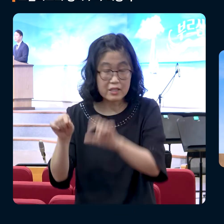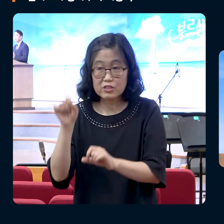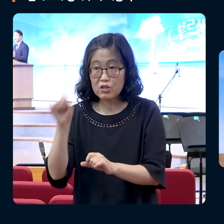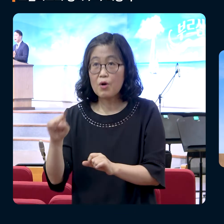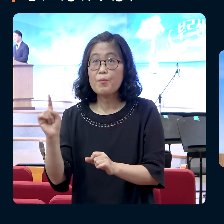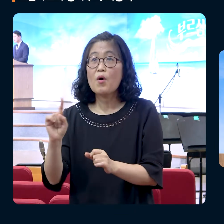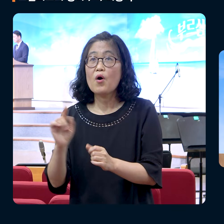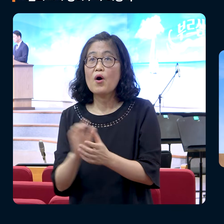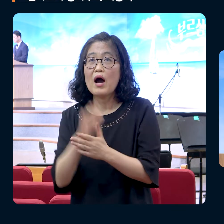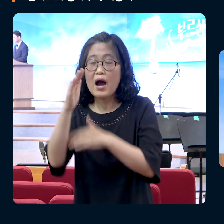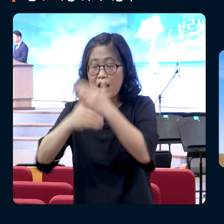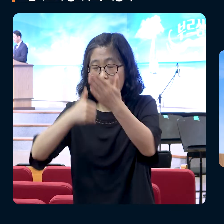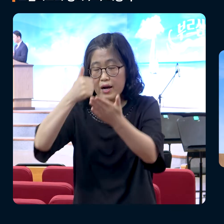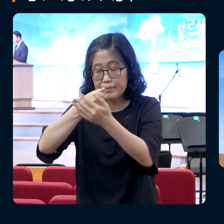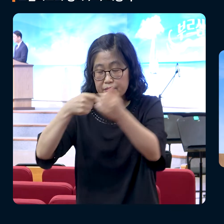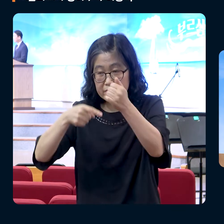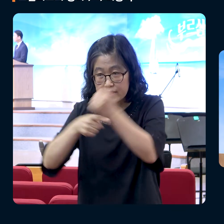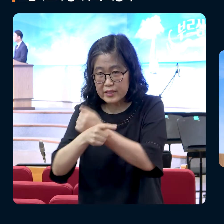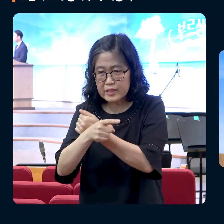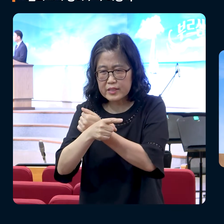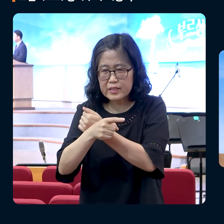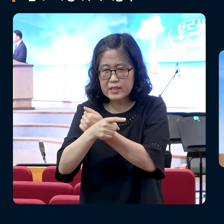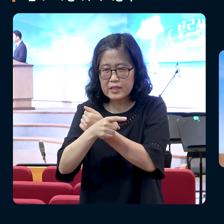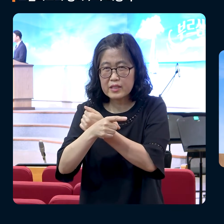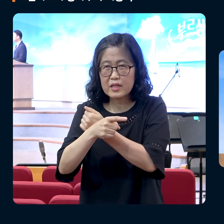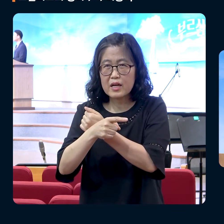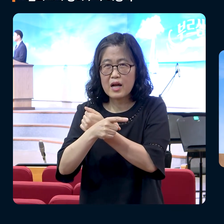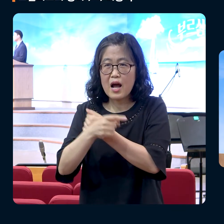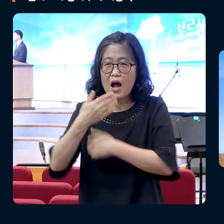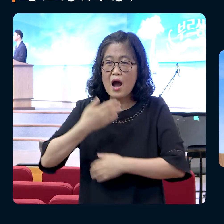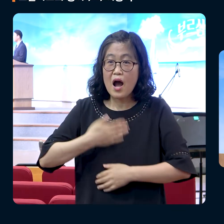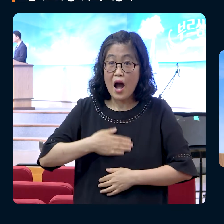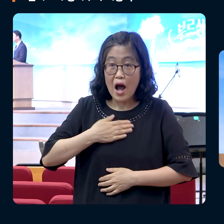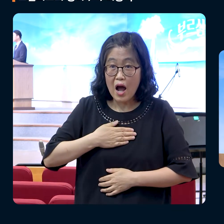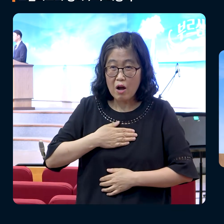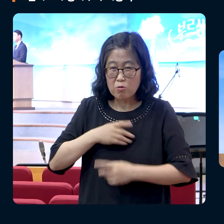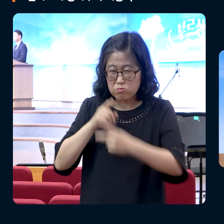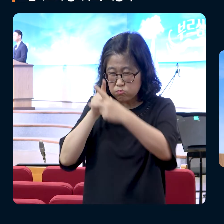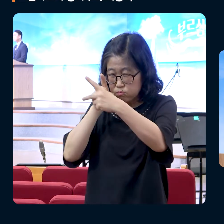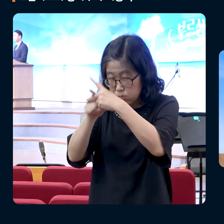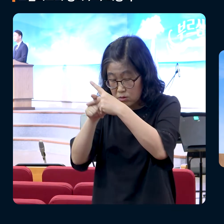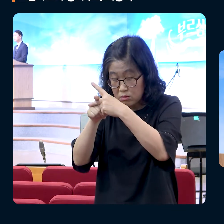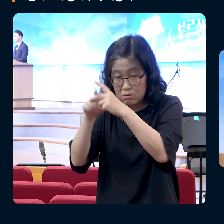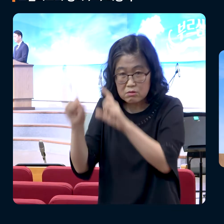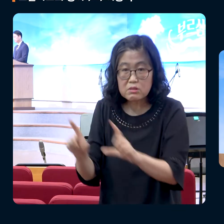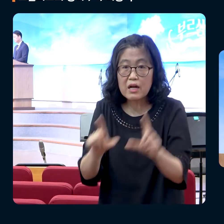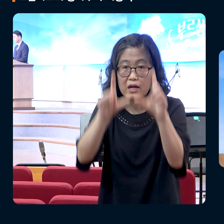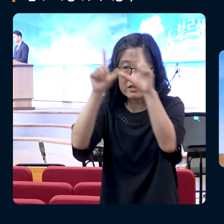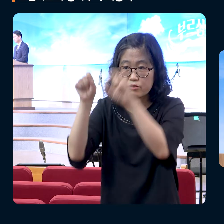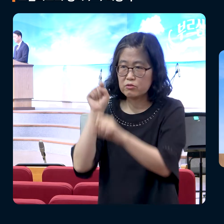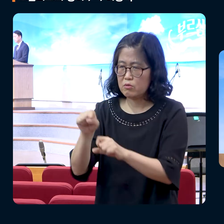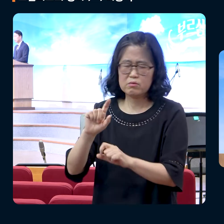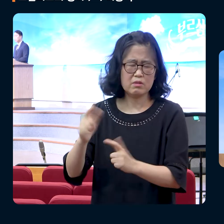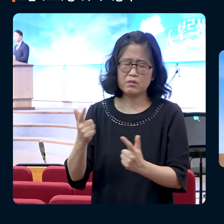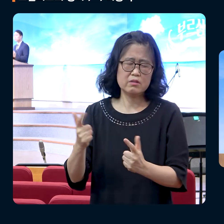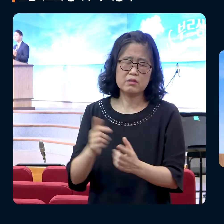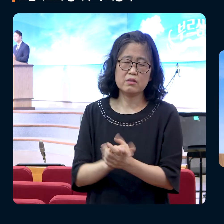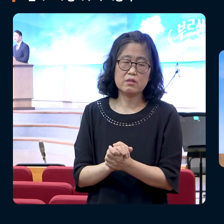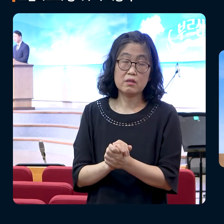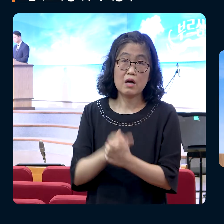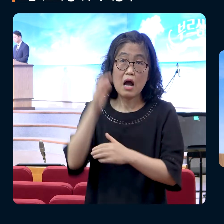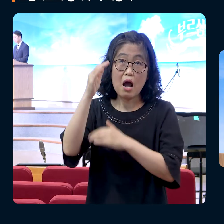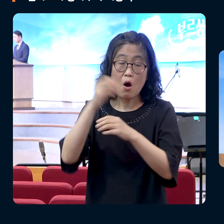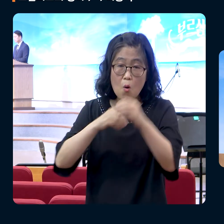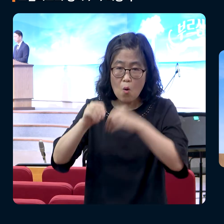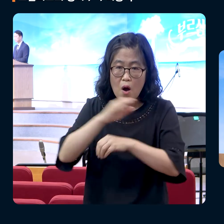것은 하나님의 뜻을 밝히 알고 이해함으로 사는 것이 아니구나라는 것들을 깨닫게 되었습니다. 오히려